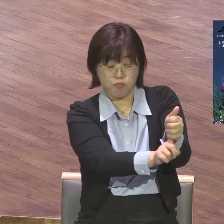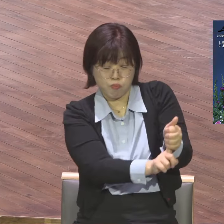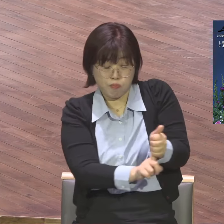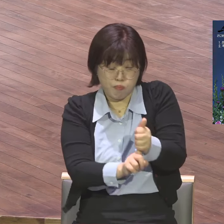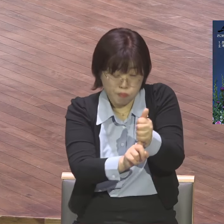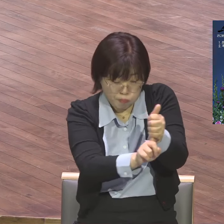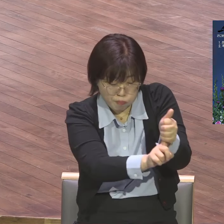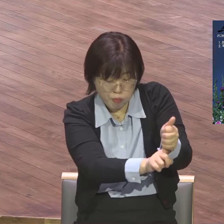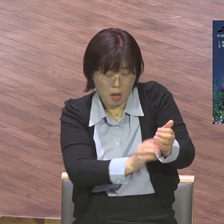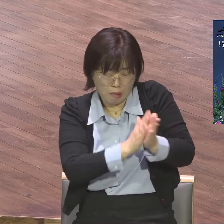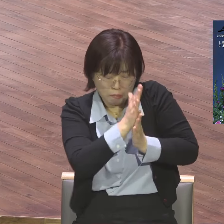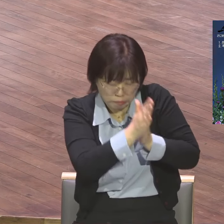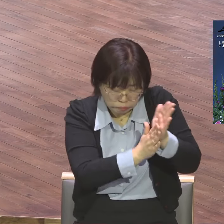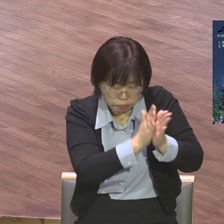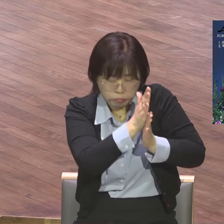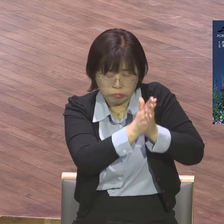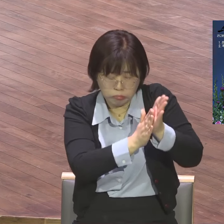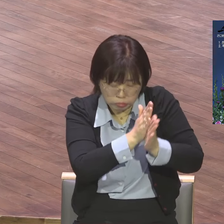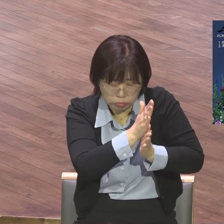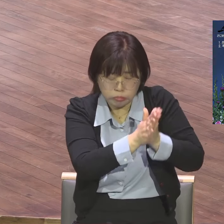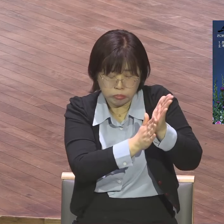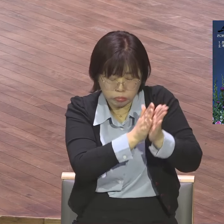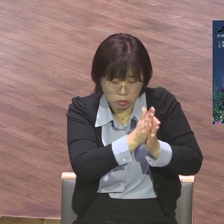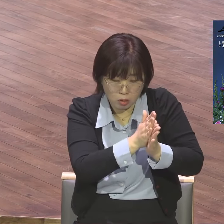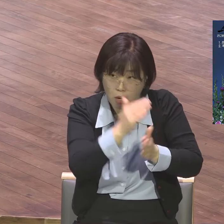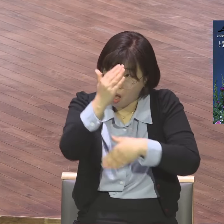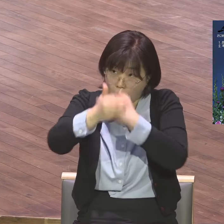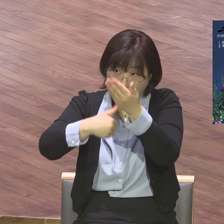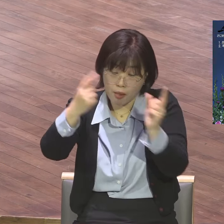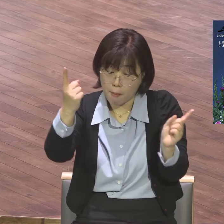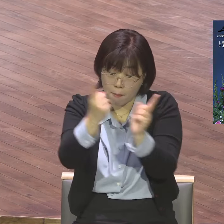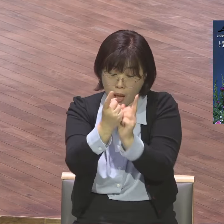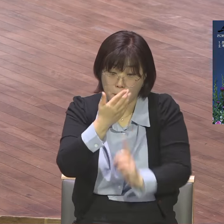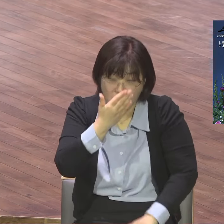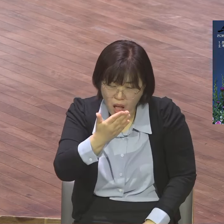석가날 TV에서